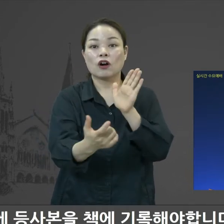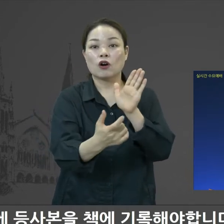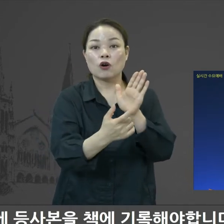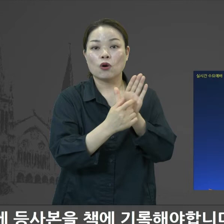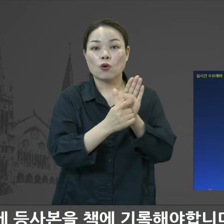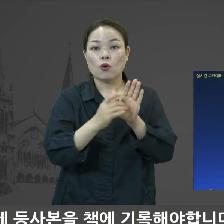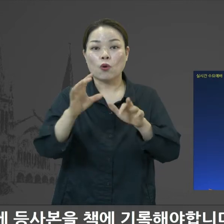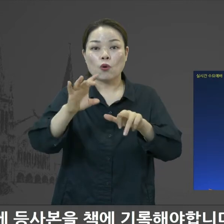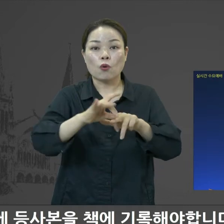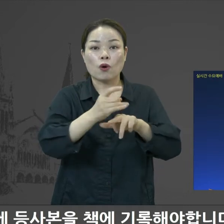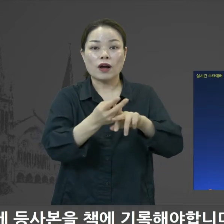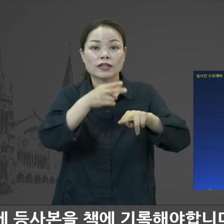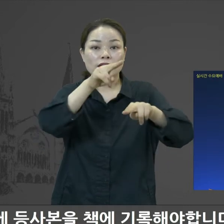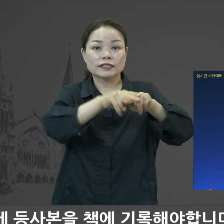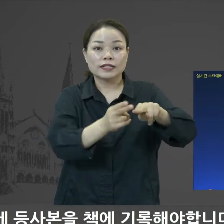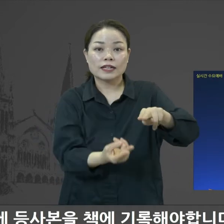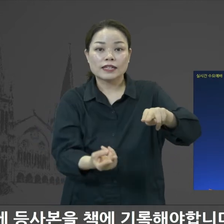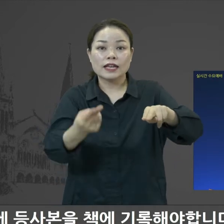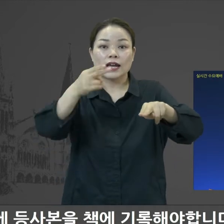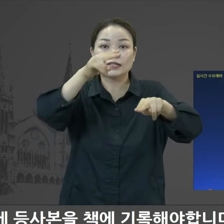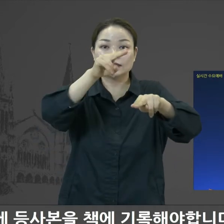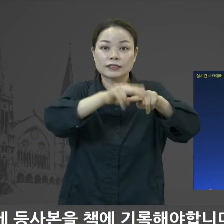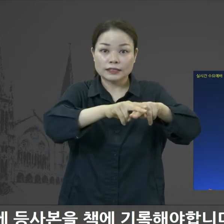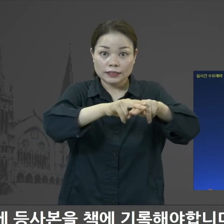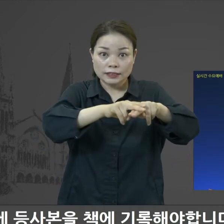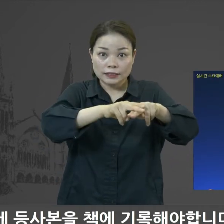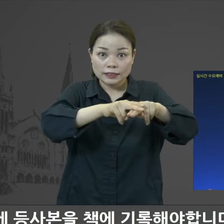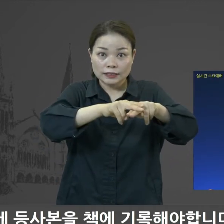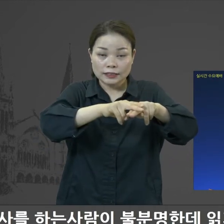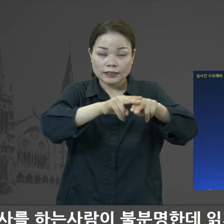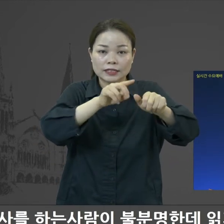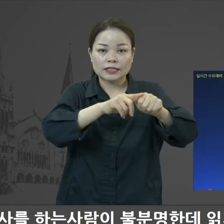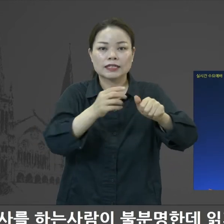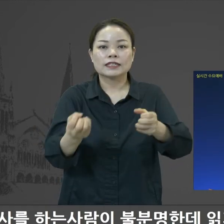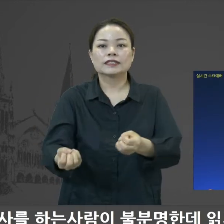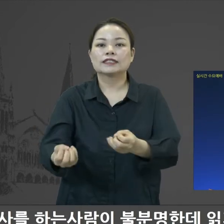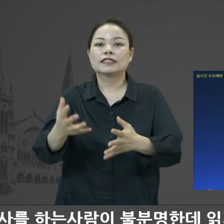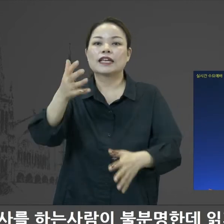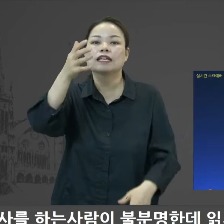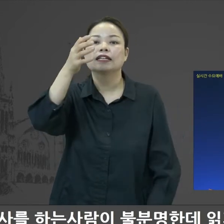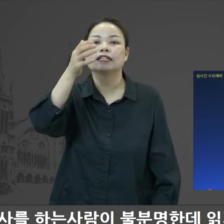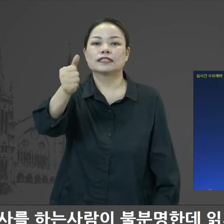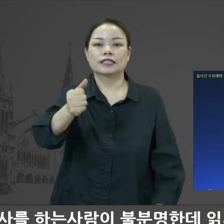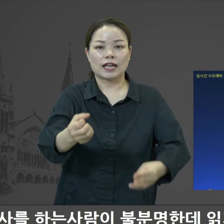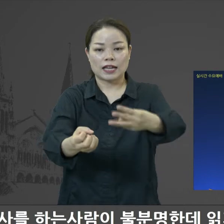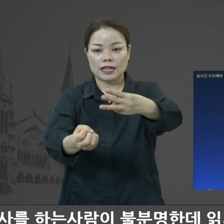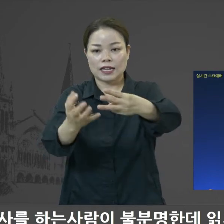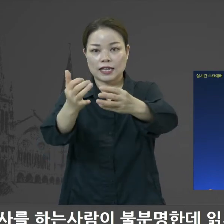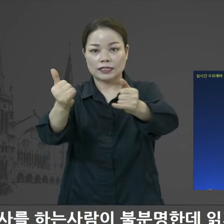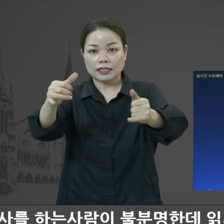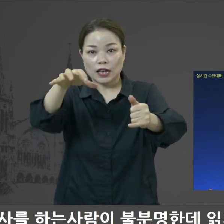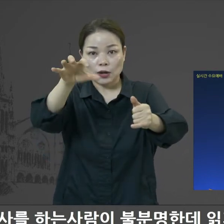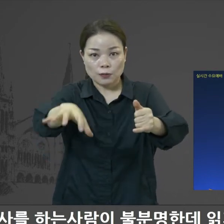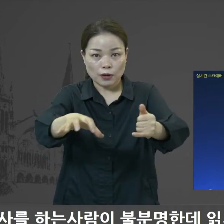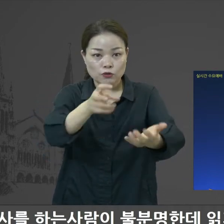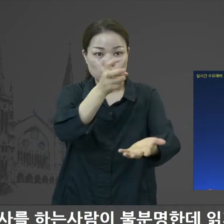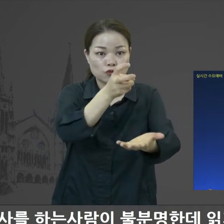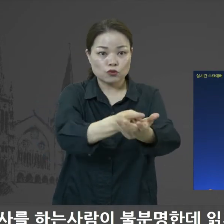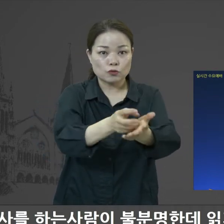왕의 자리에 오르는 사람은, 주어죠, 제사장인 레위 사람 앞에 있는 이